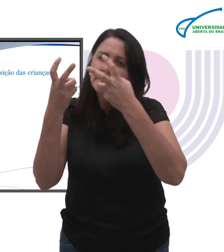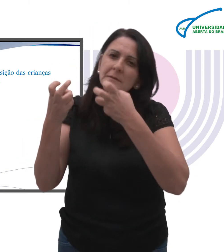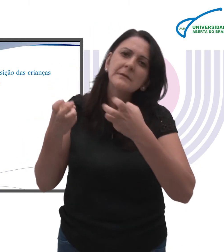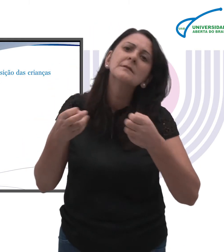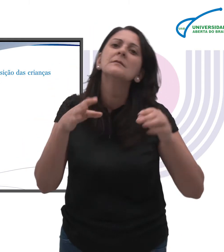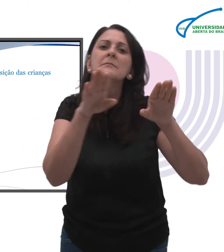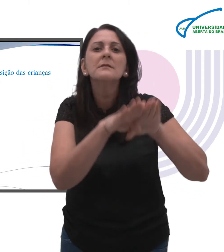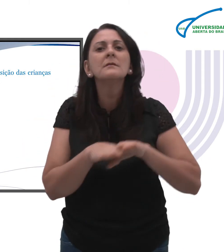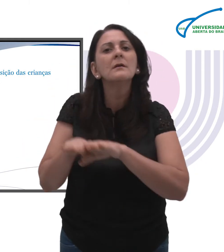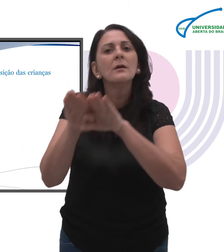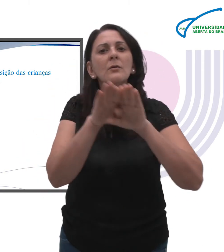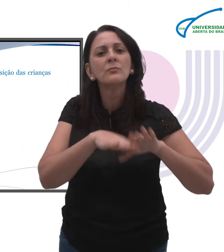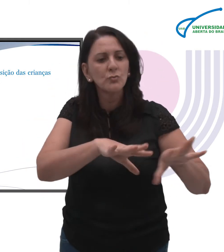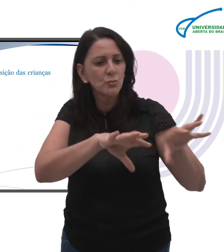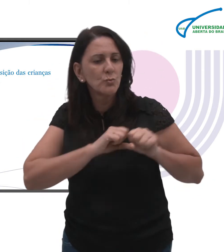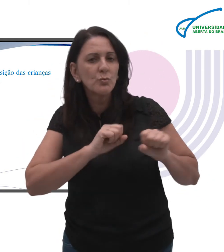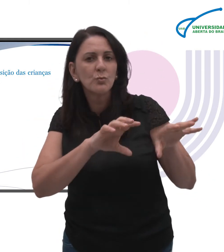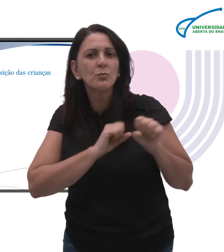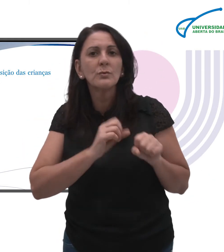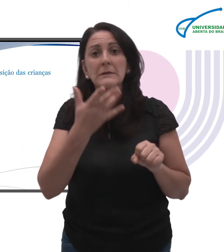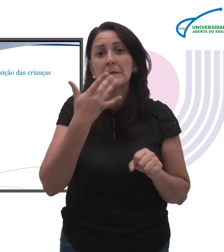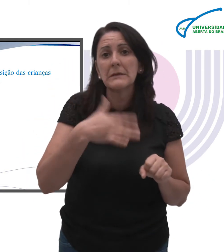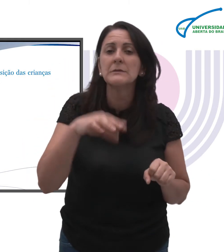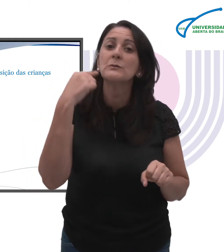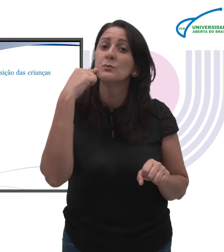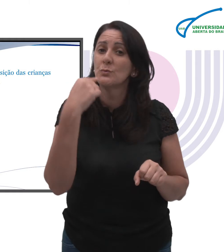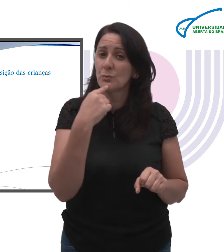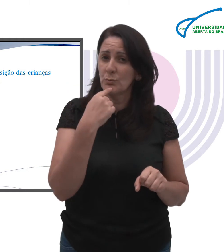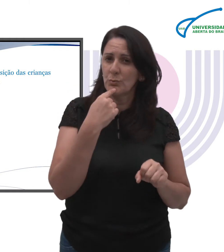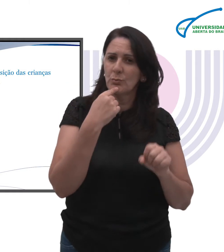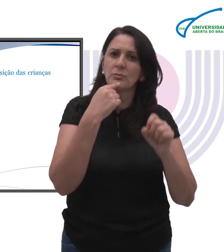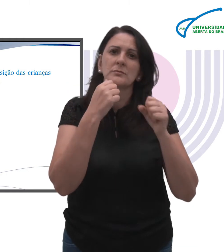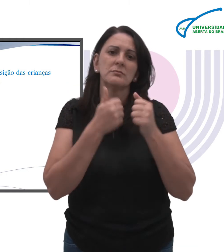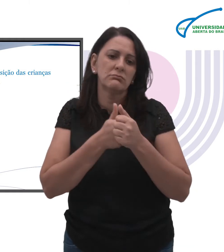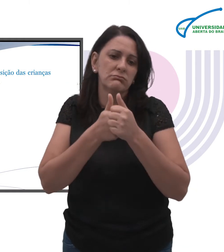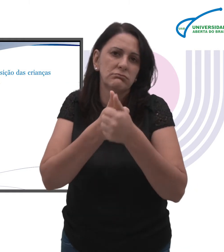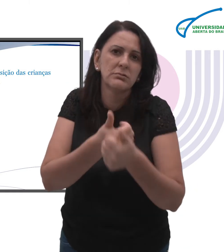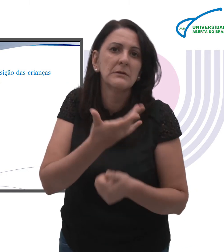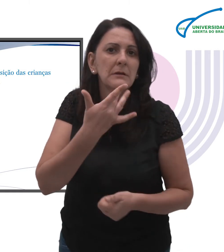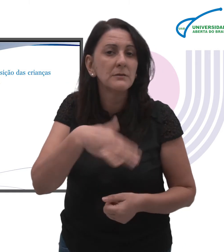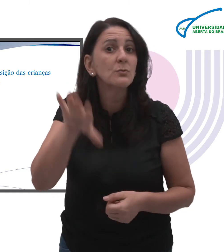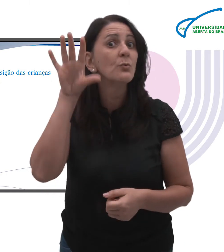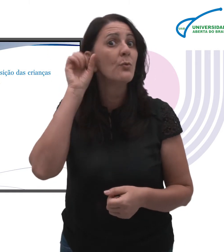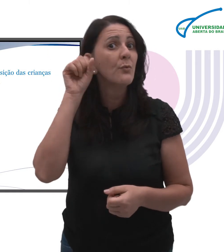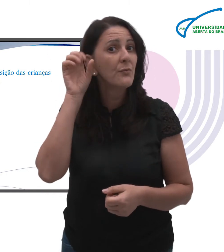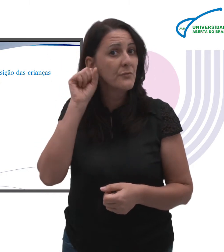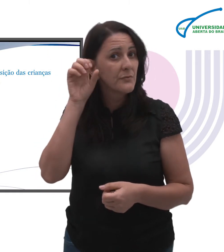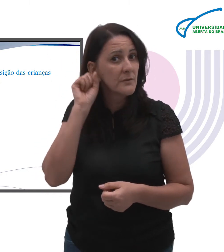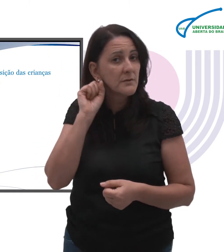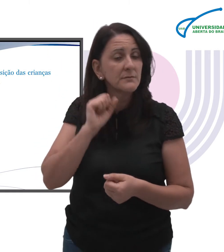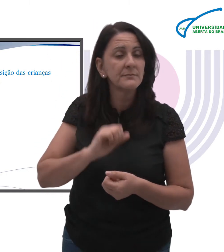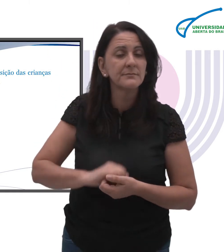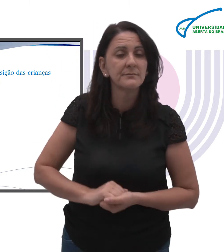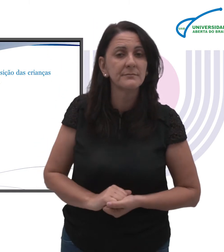Nesse estágio, percebeu-se que os padrões de aquisição das crianças surdas é bastante próximo ao das